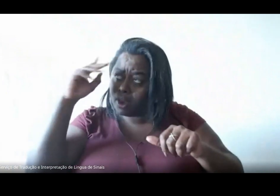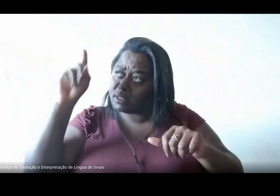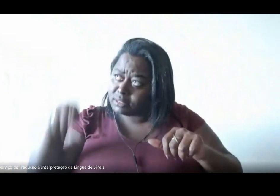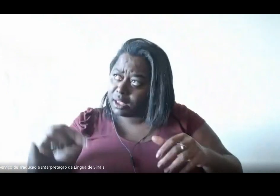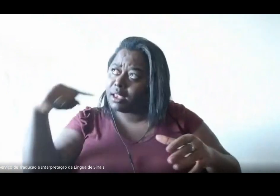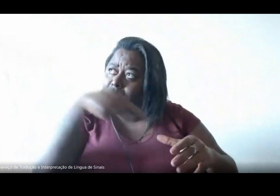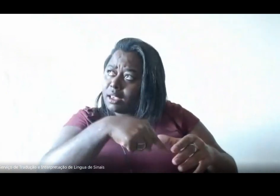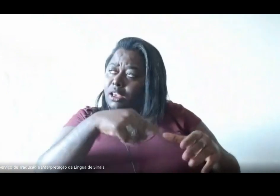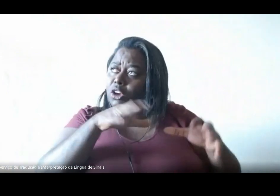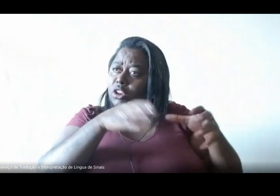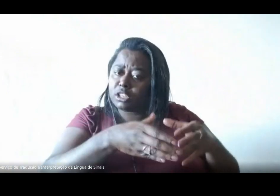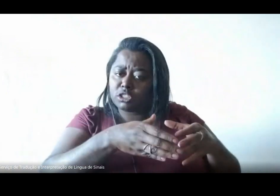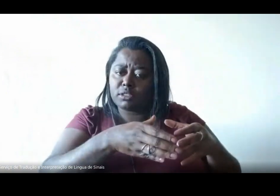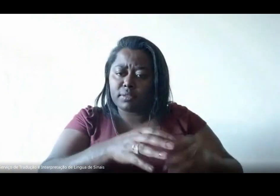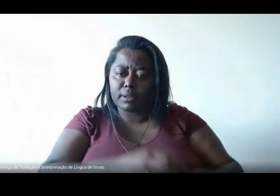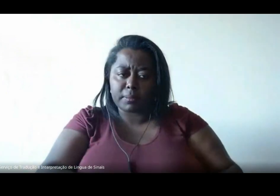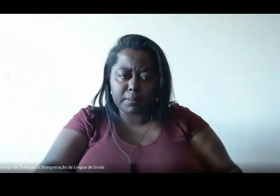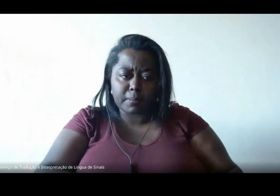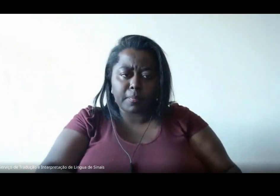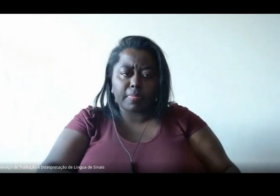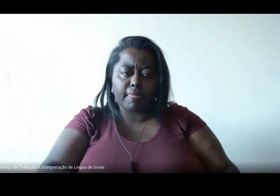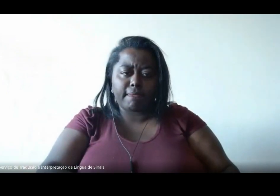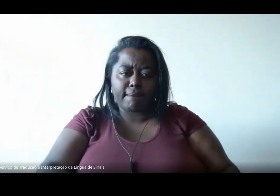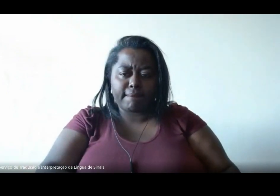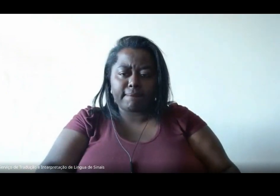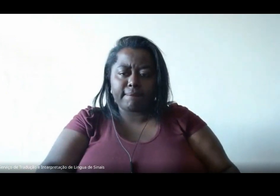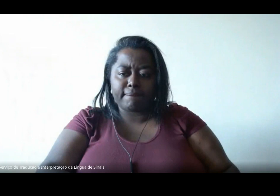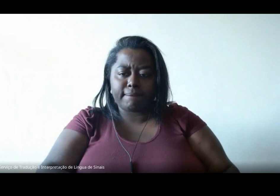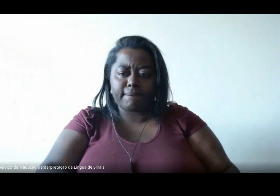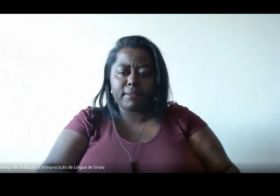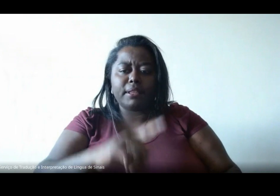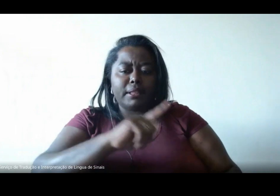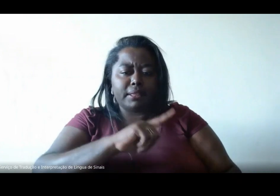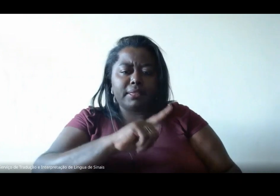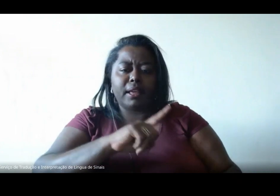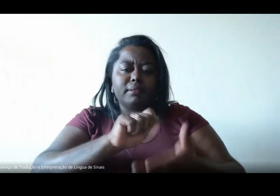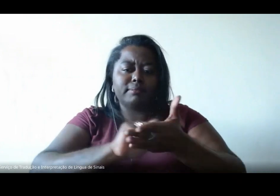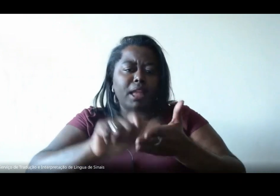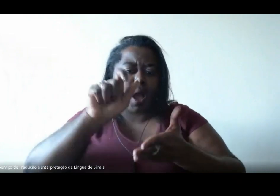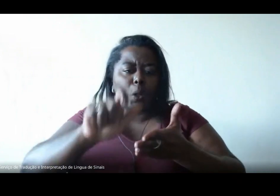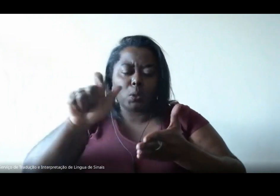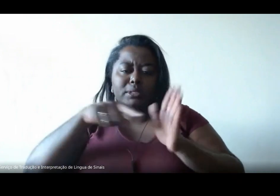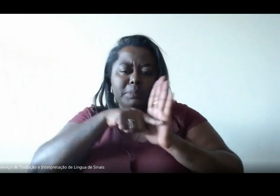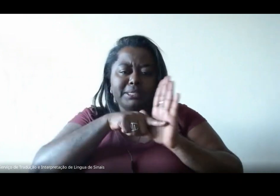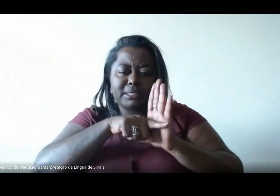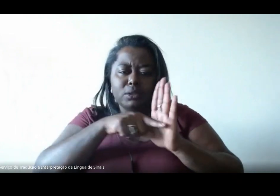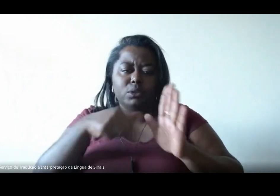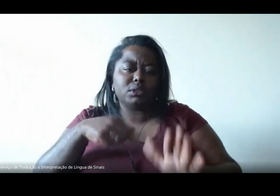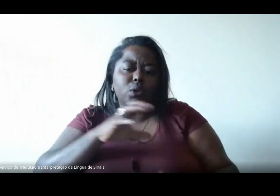No caso, como bem mostra Cyrulnik e também Bernard Lahire, que é um